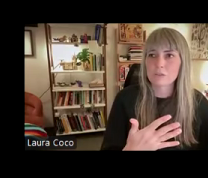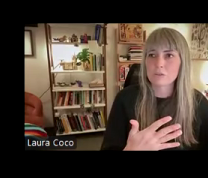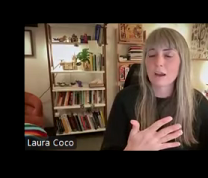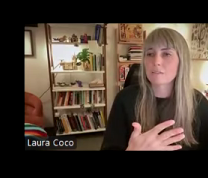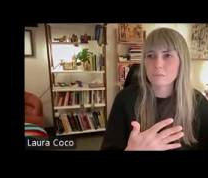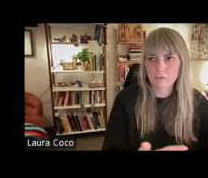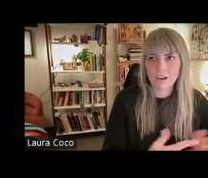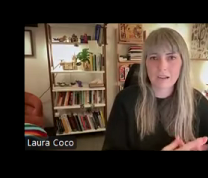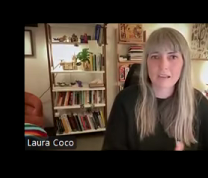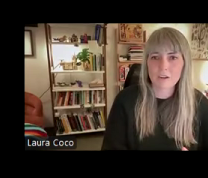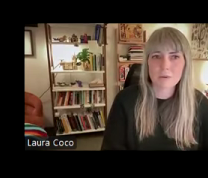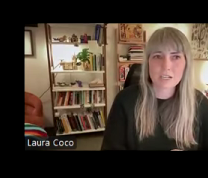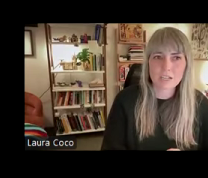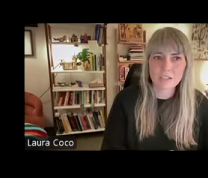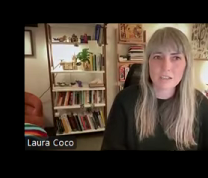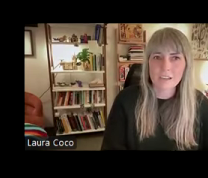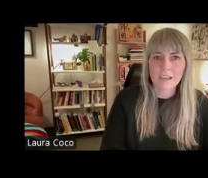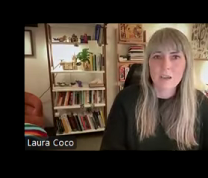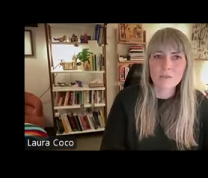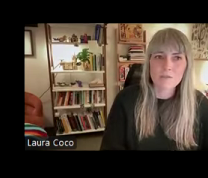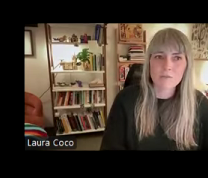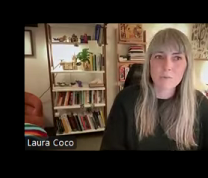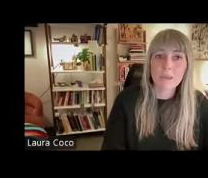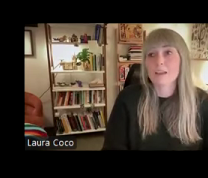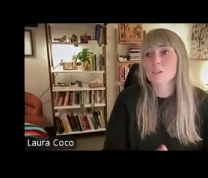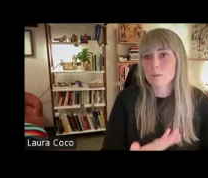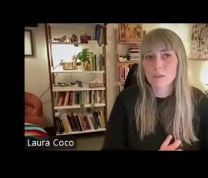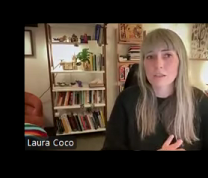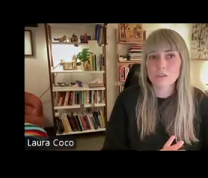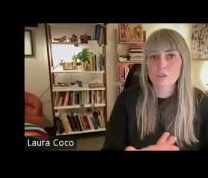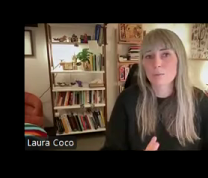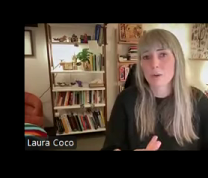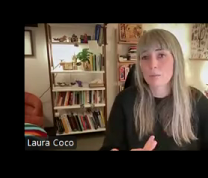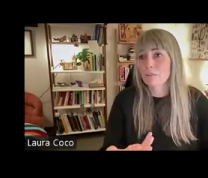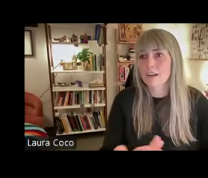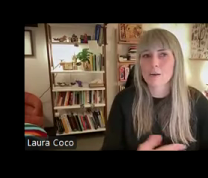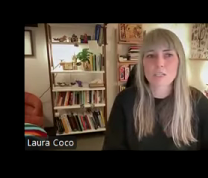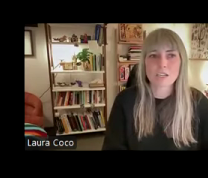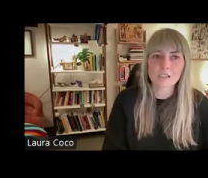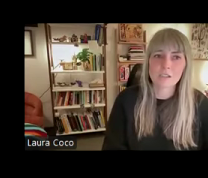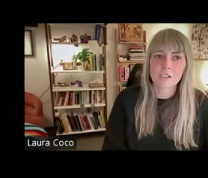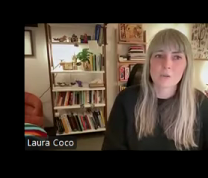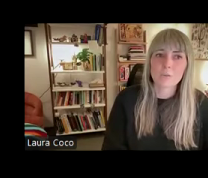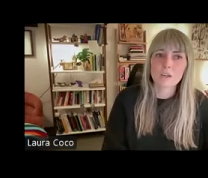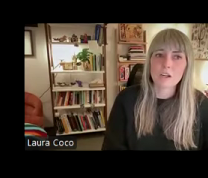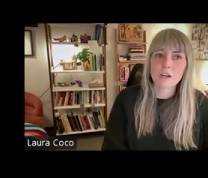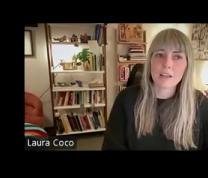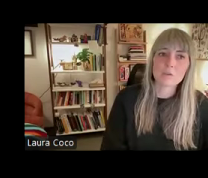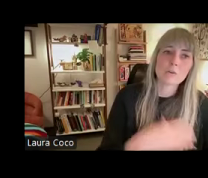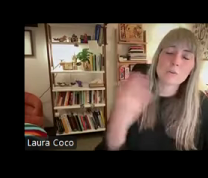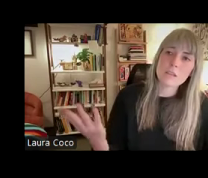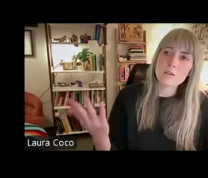la mayoría de los empleadores no proveen protección auditiva. Y cuando les preguntamos a la gente esto, ¿provee